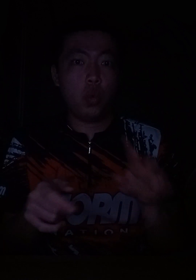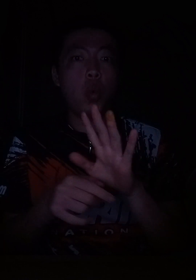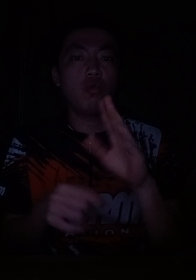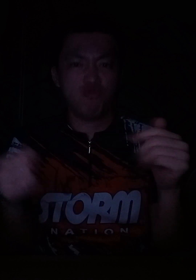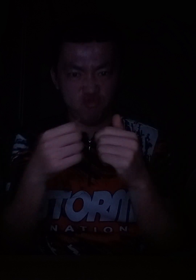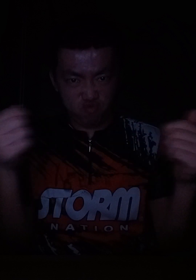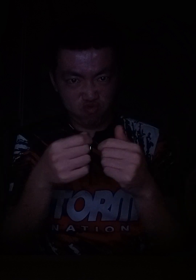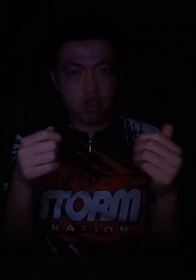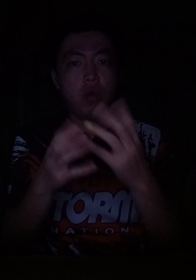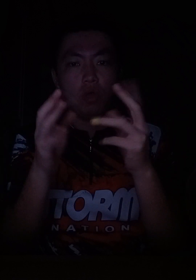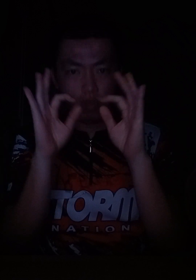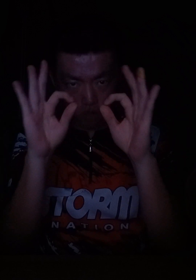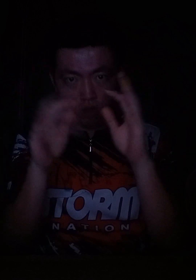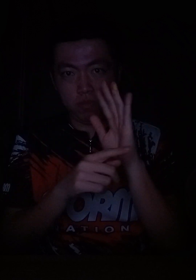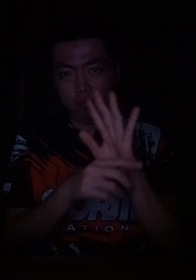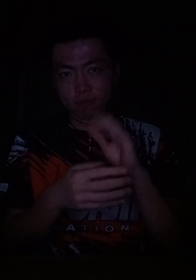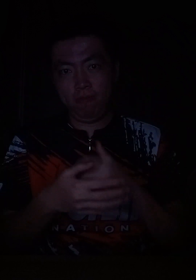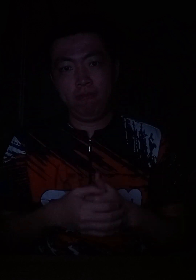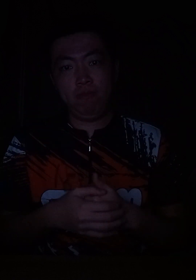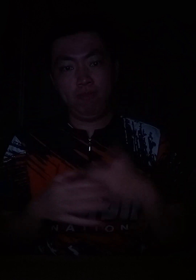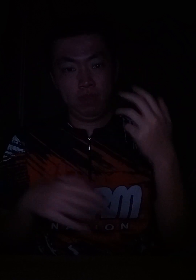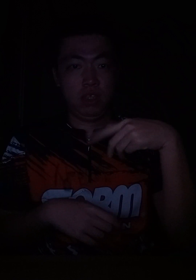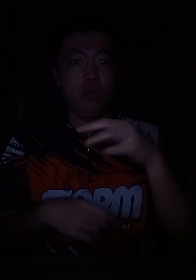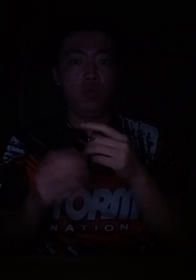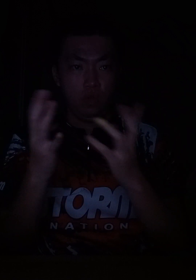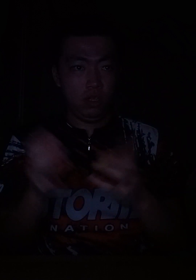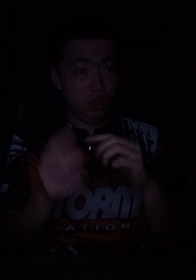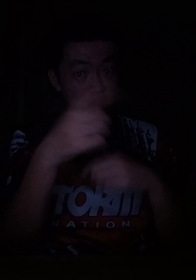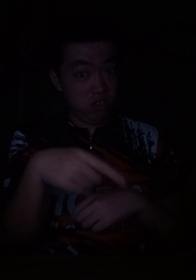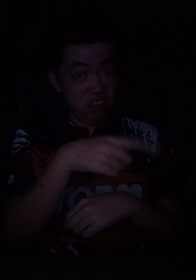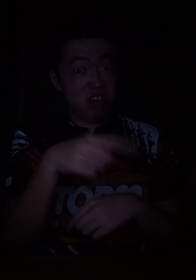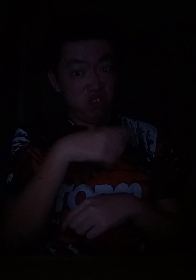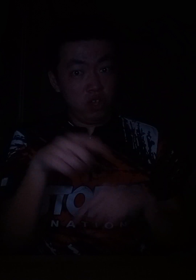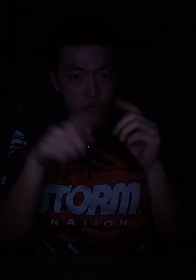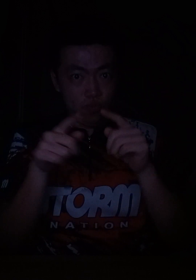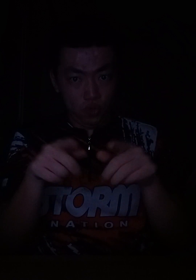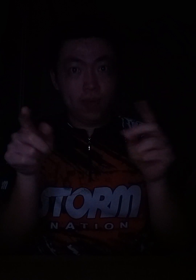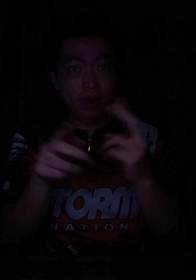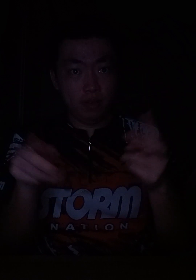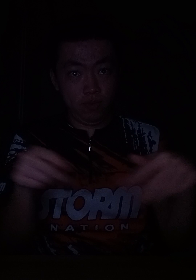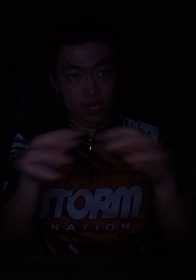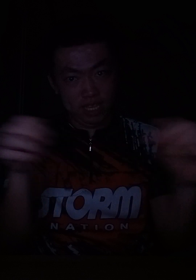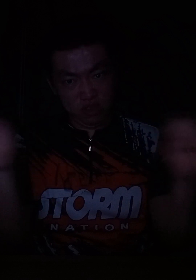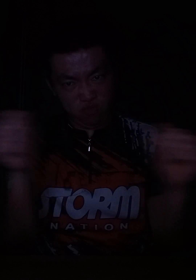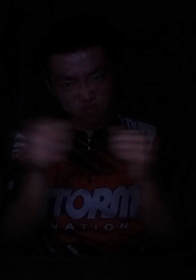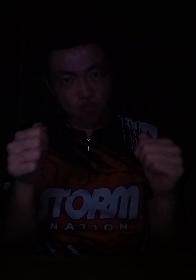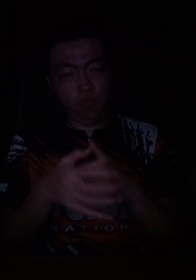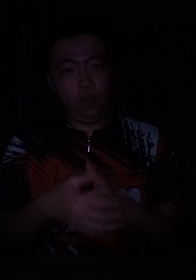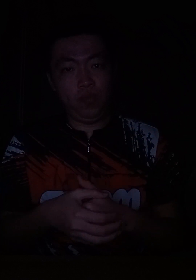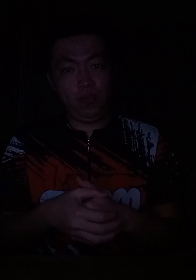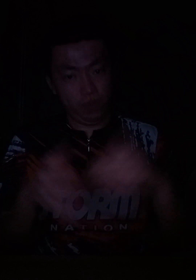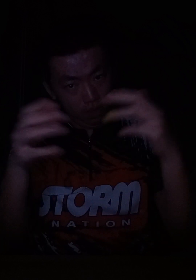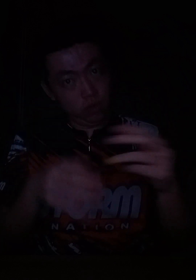사고 현장입니다. 오전 11시 10분쯤 좌회전하던 트럭이 직진하던 덤프트럭과 충돌했습니다. 충격을 받은